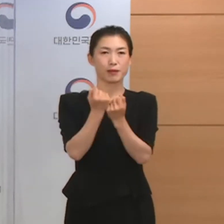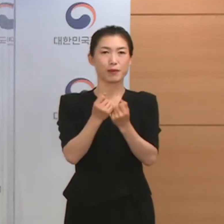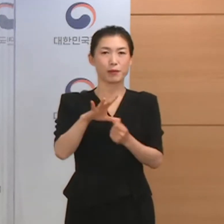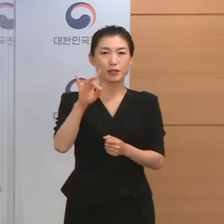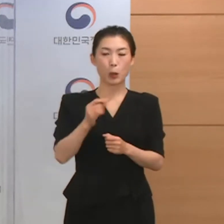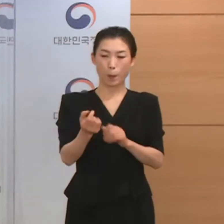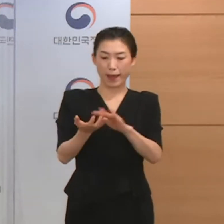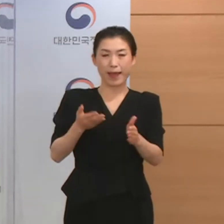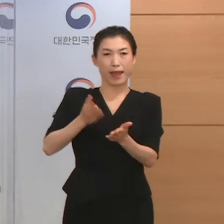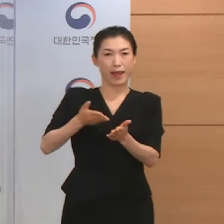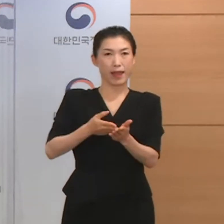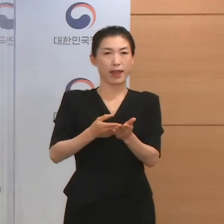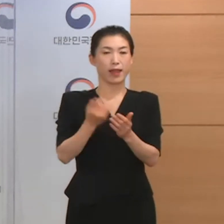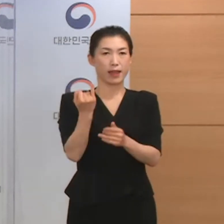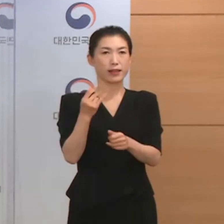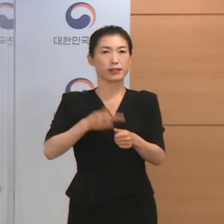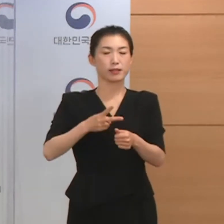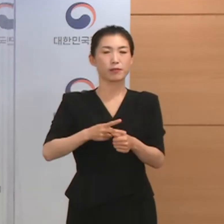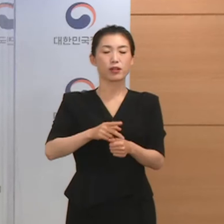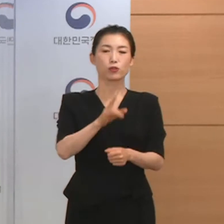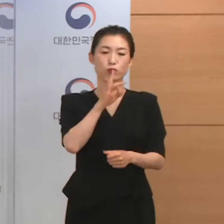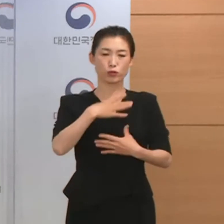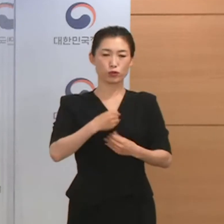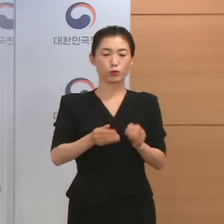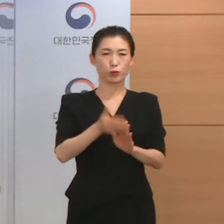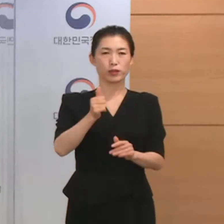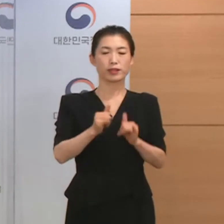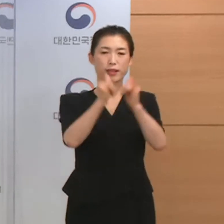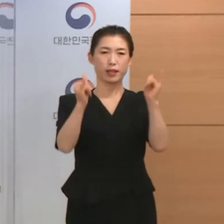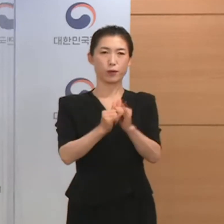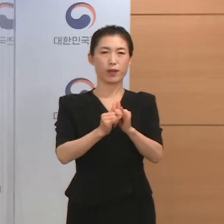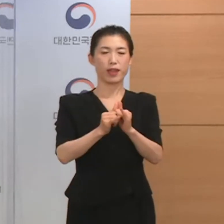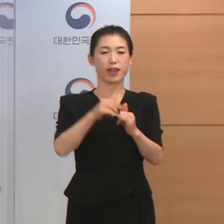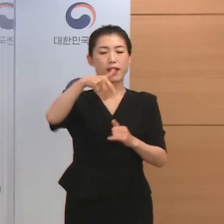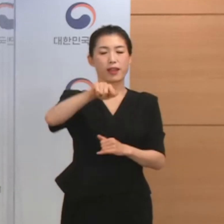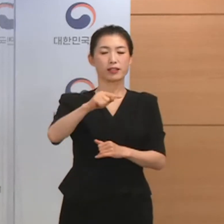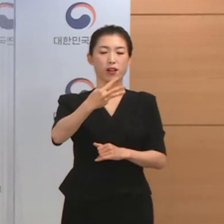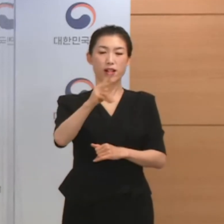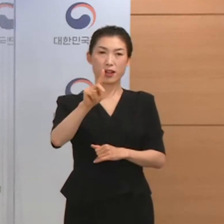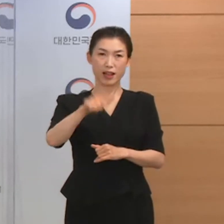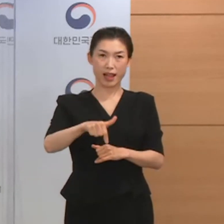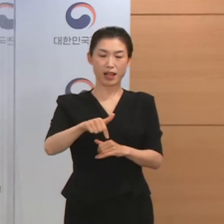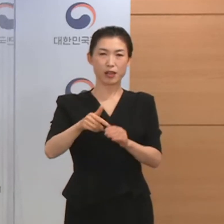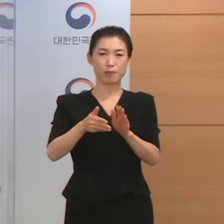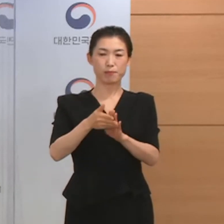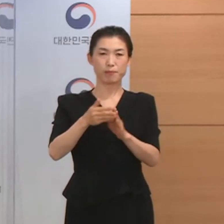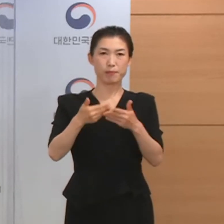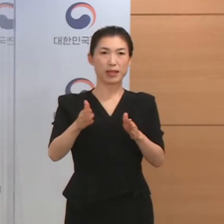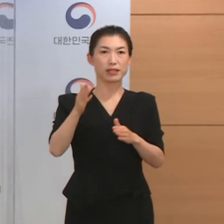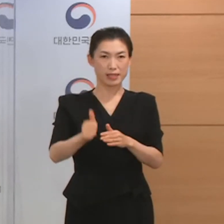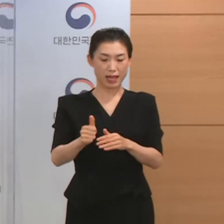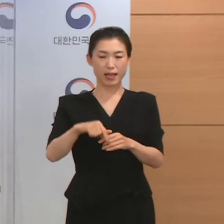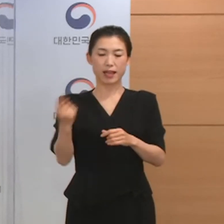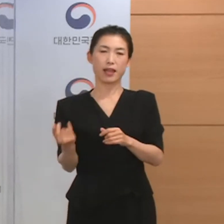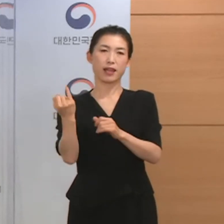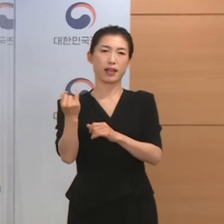지금 배석은 중수본의 사회전략반장을 맡고 있는 손영래 대변인 그리고